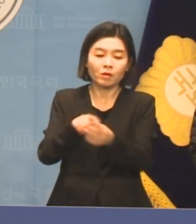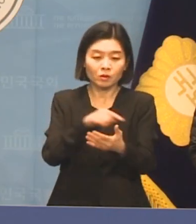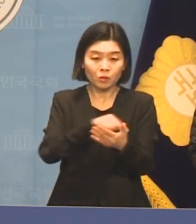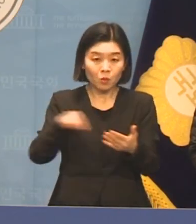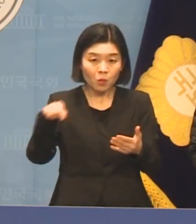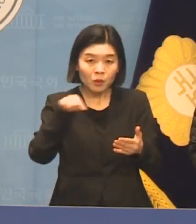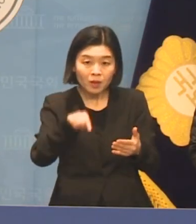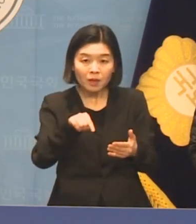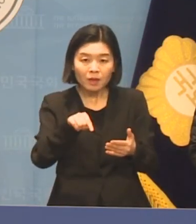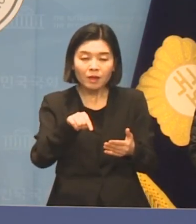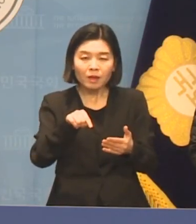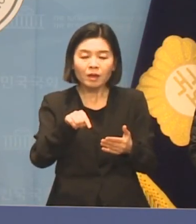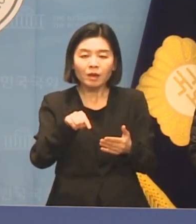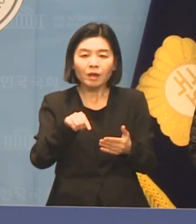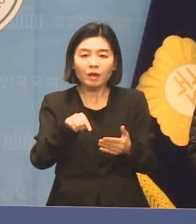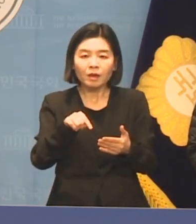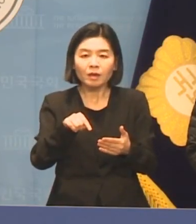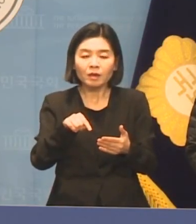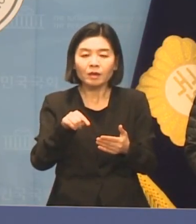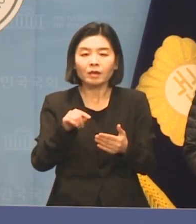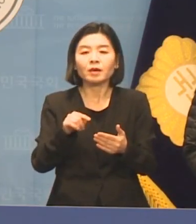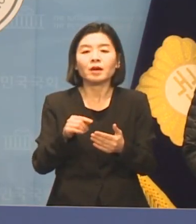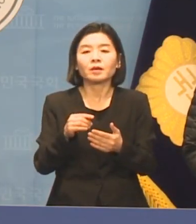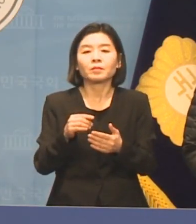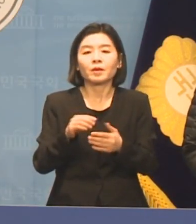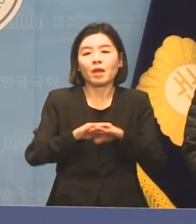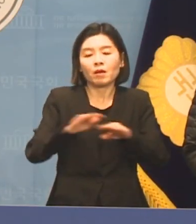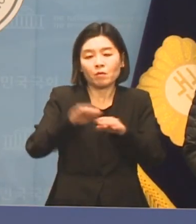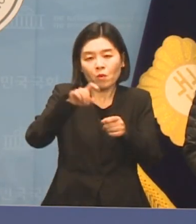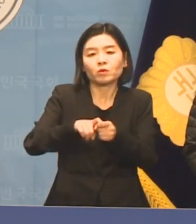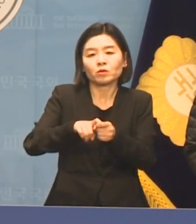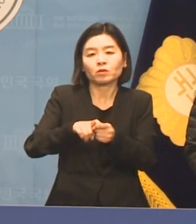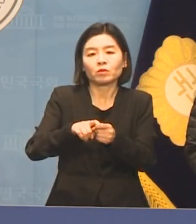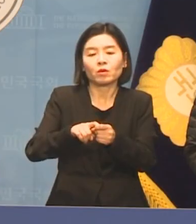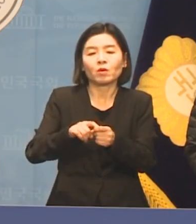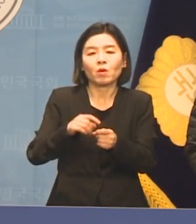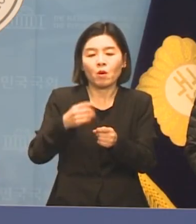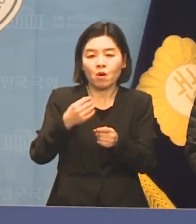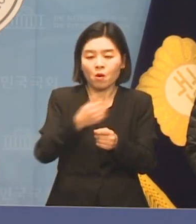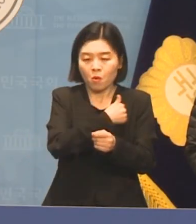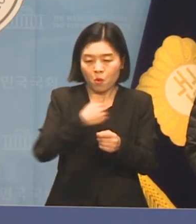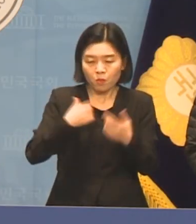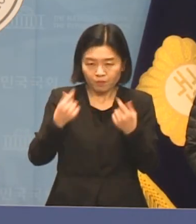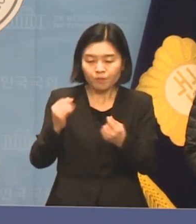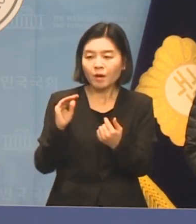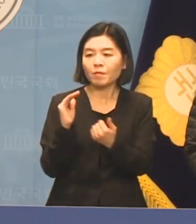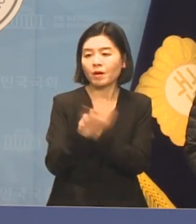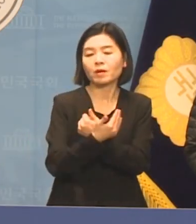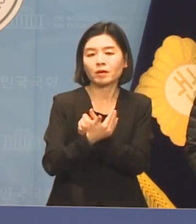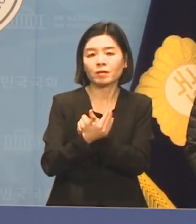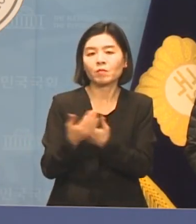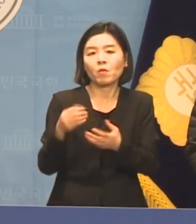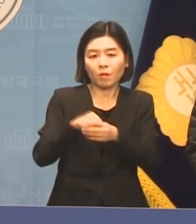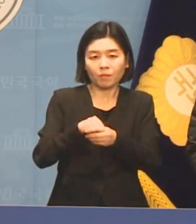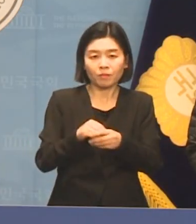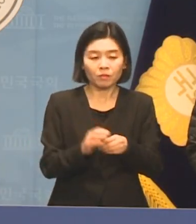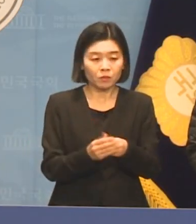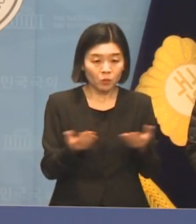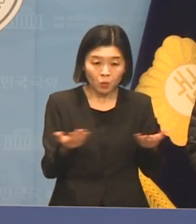대해 면책하는 정당방위 조항을 두고 있습니다. 민법에 따라 노동조합법에도 정당방위